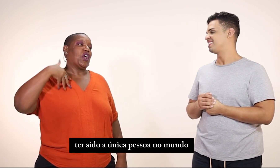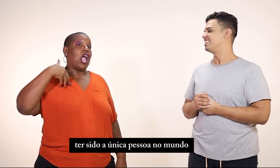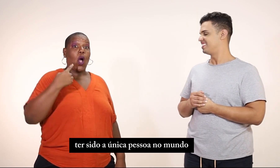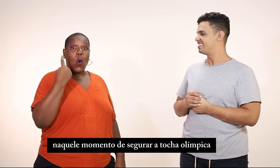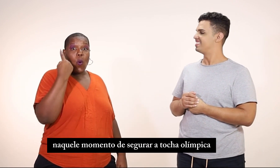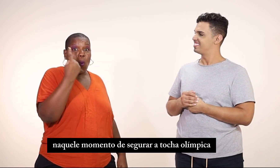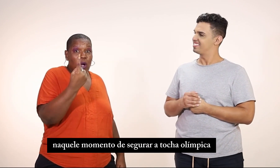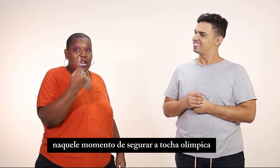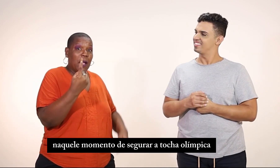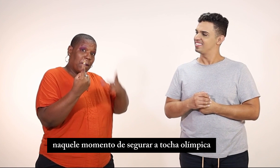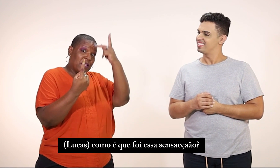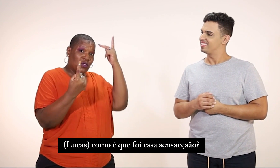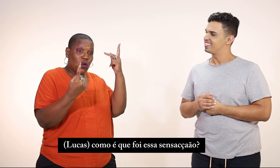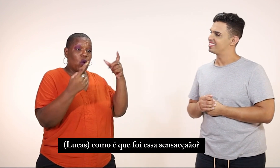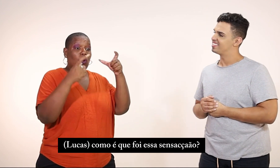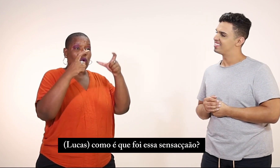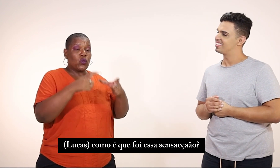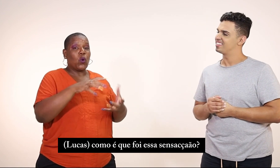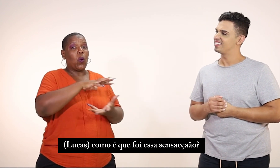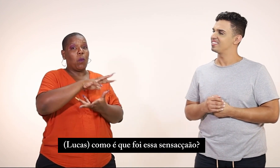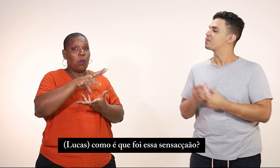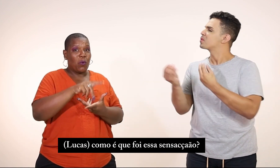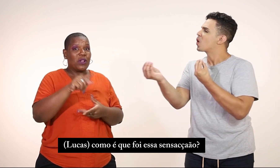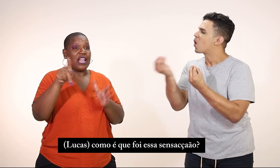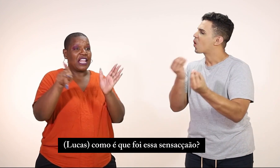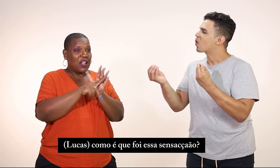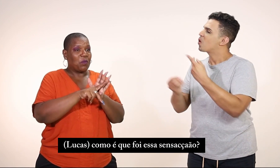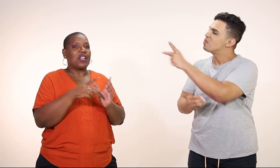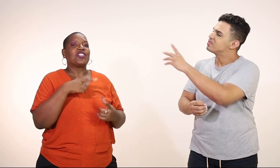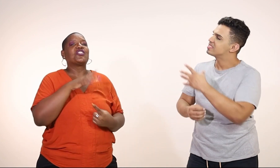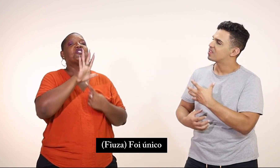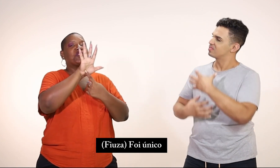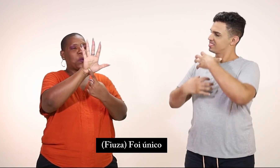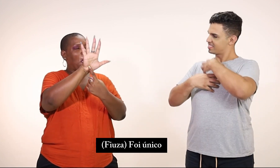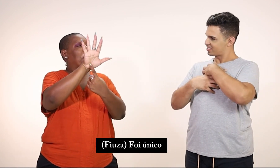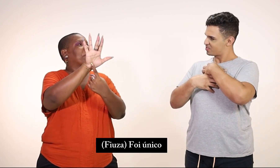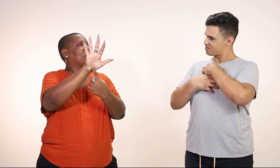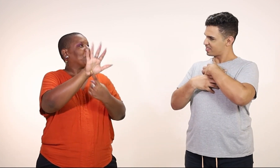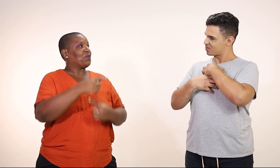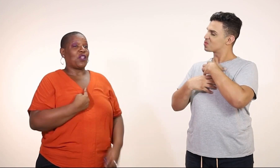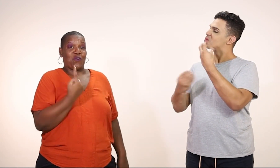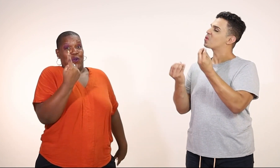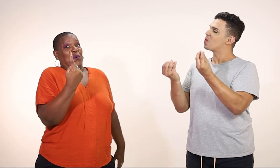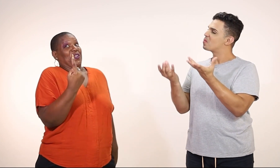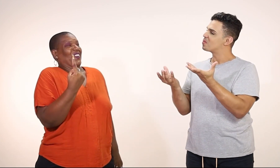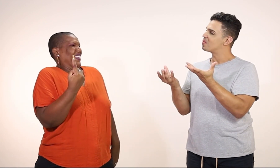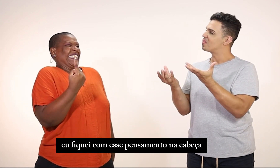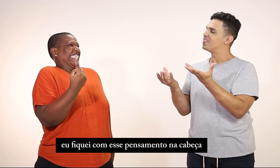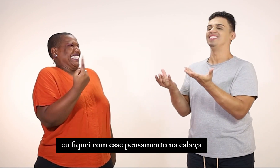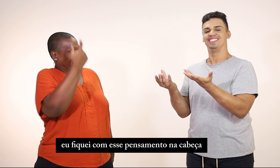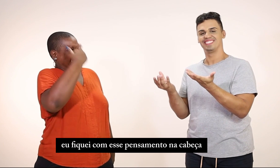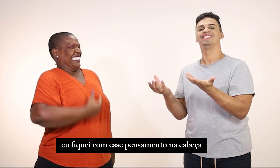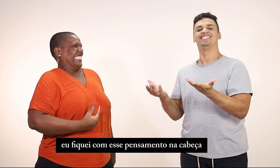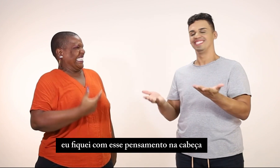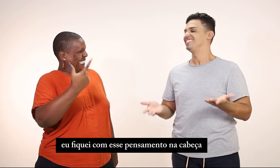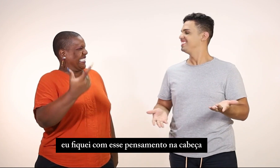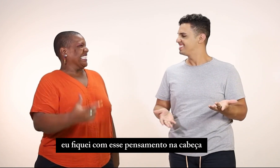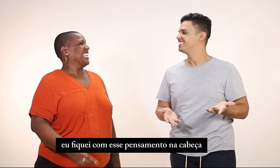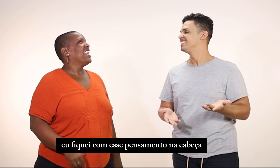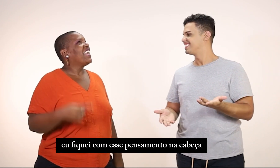mundo naquele momento. Como é que de foi a segurar sensação? A tocha olímpica. Fui único. Eu fiquei com esse pensamento na cabeça,